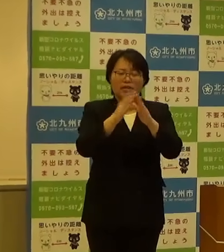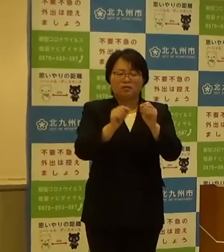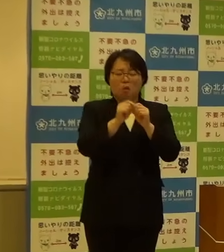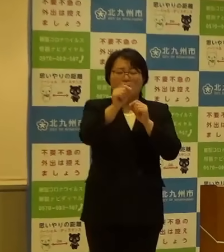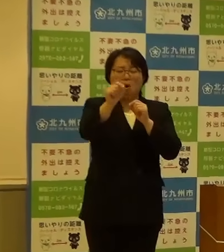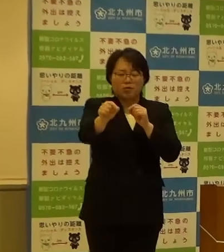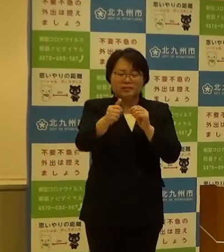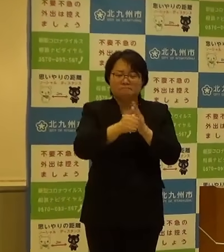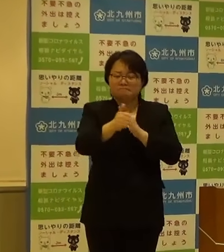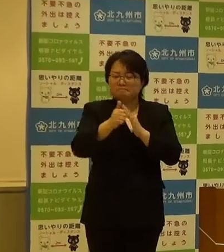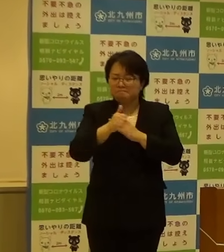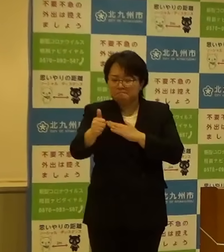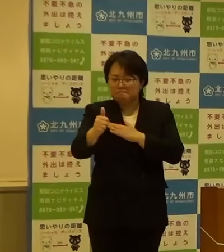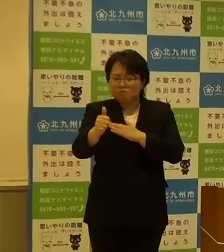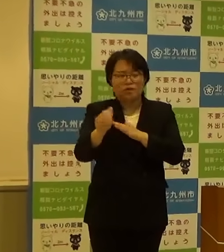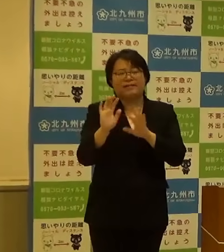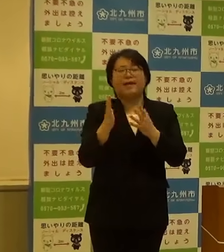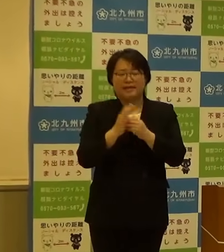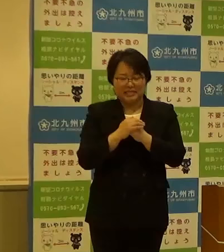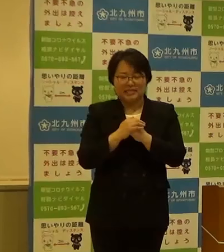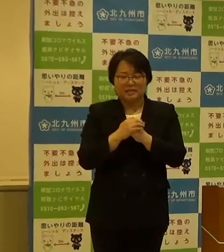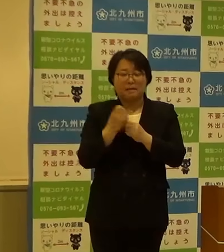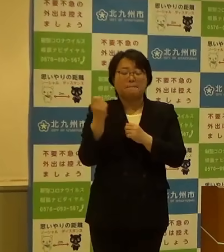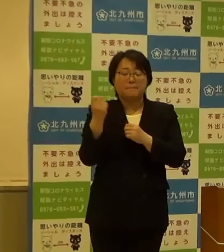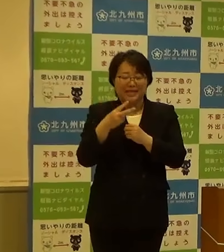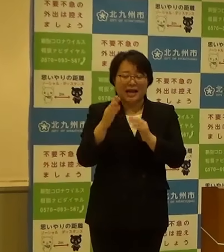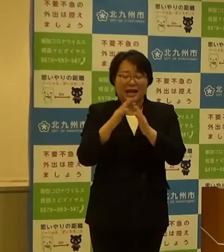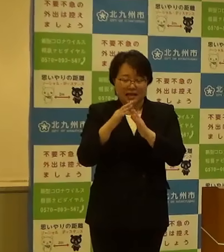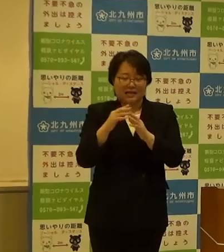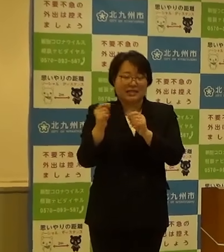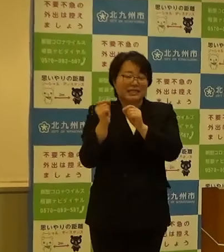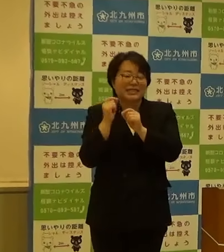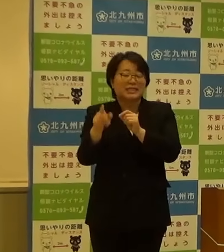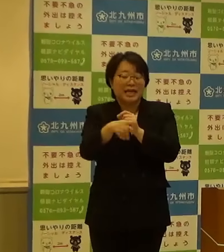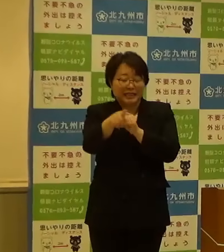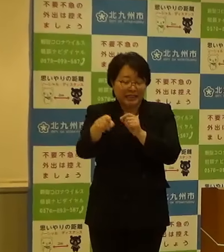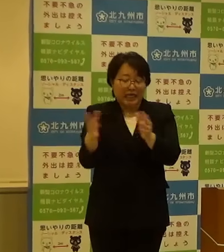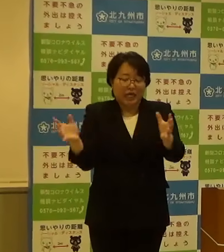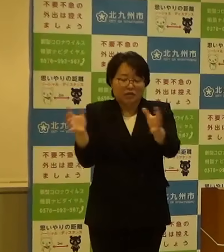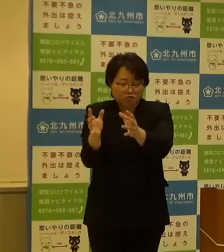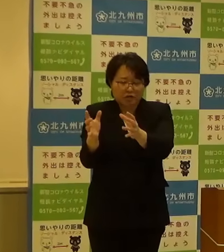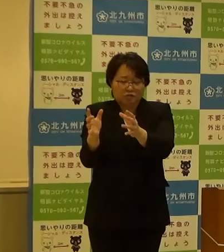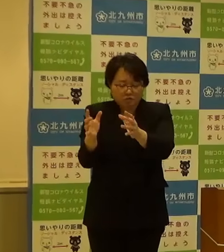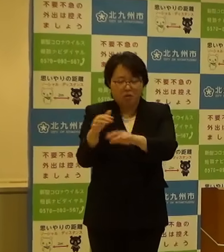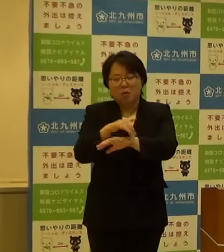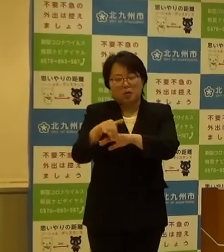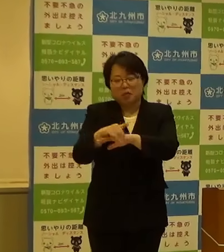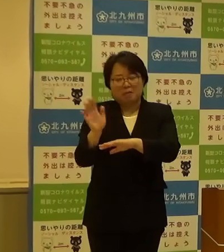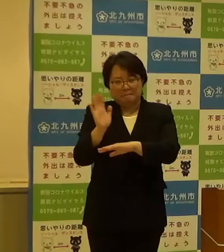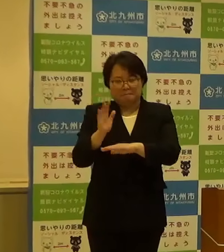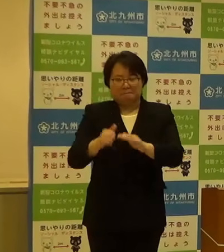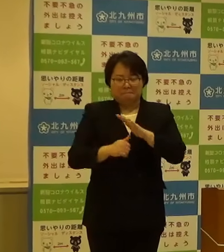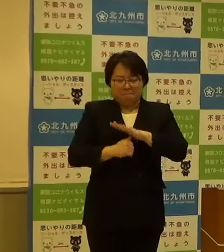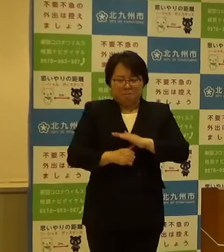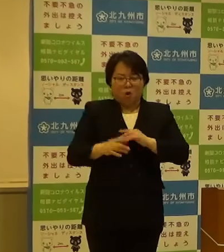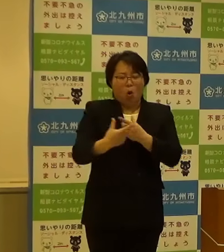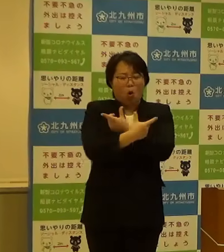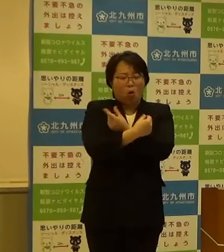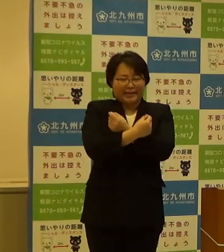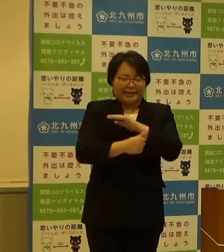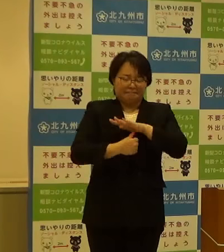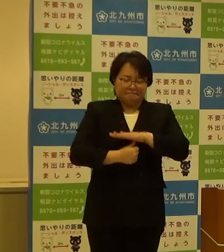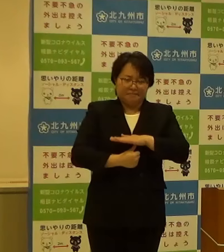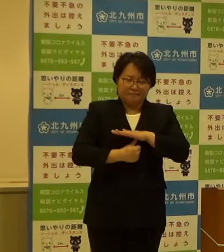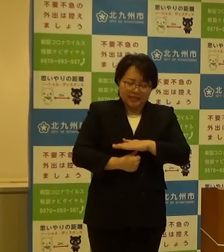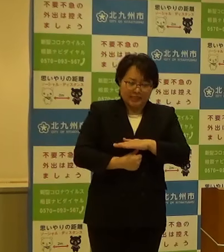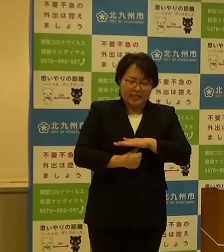親戚が顔を合わせるということも、この大型連休中はお互いに我慢をしてこれが